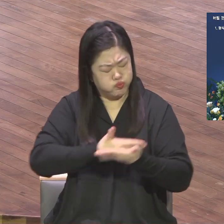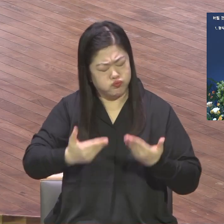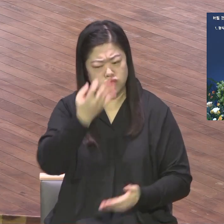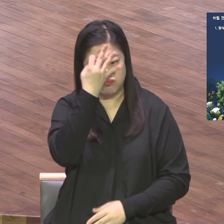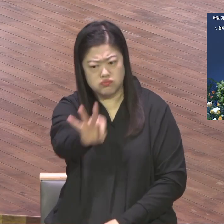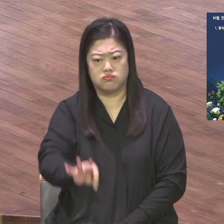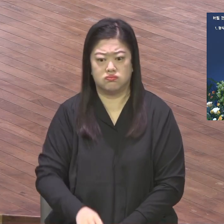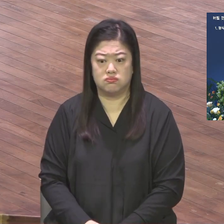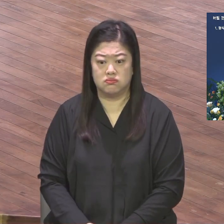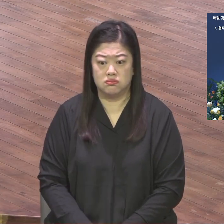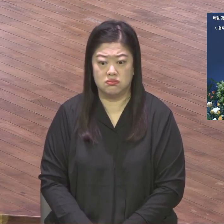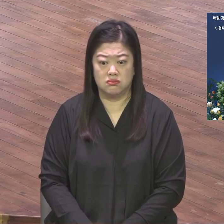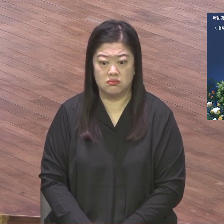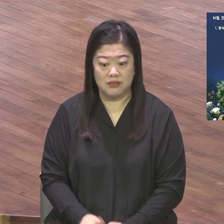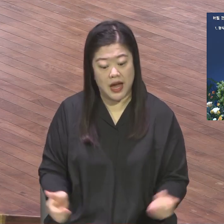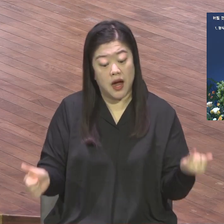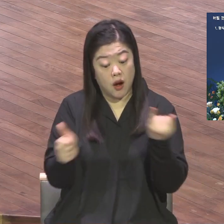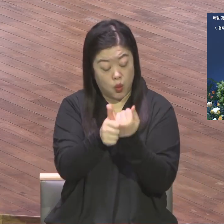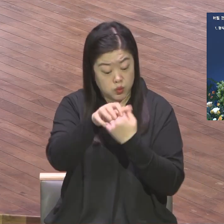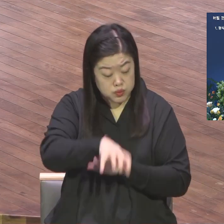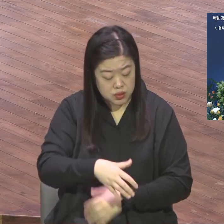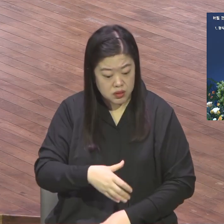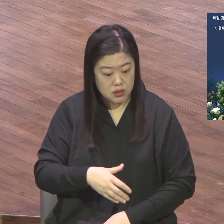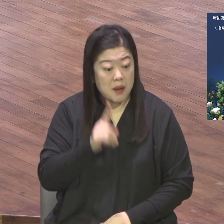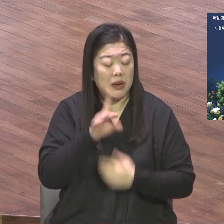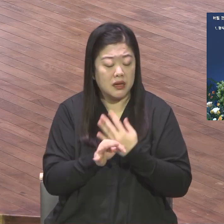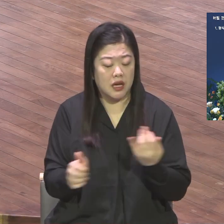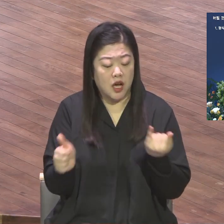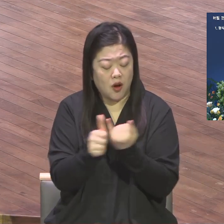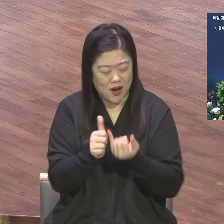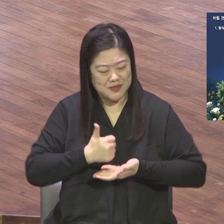혼인잔치집에서 신랑과 함께 있으면서 금식하면 그 생뚱맞은 아니냐.